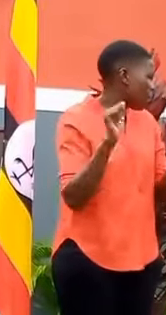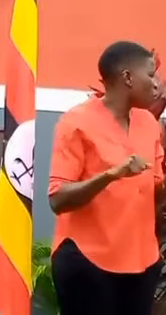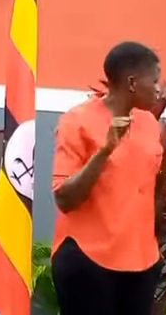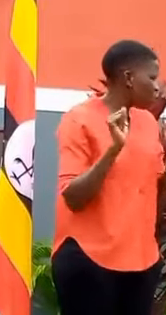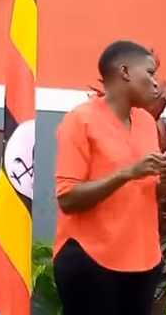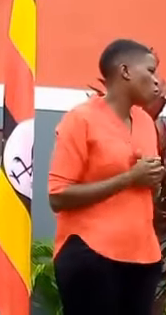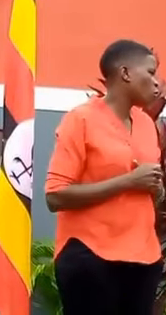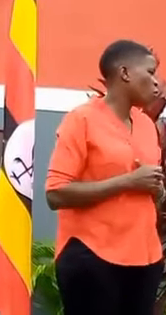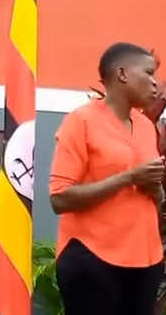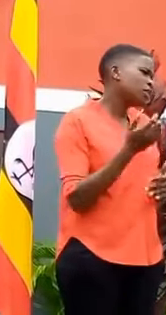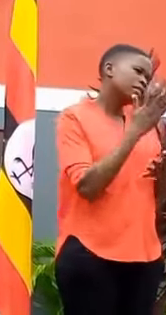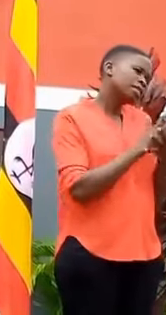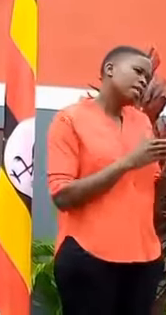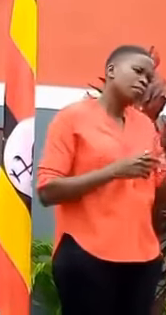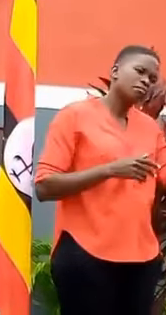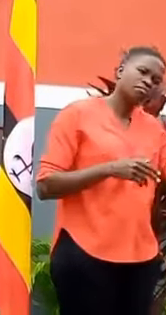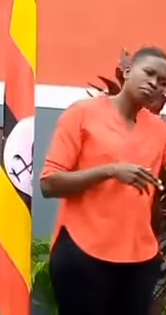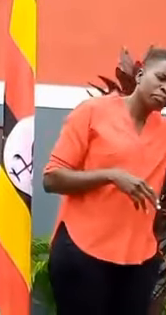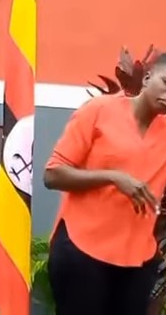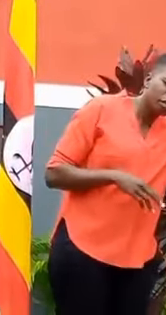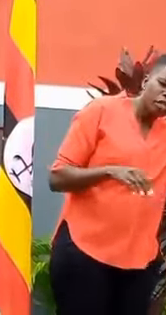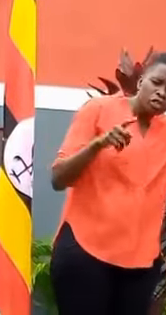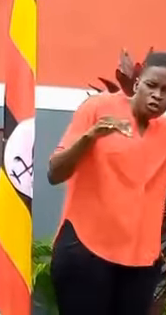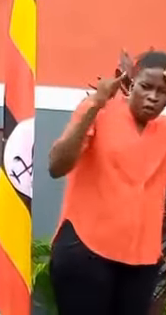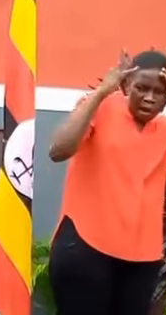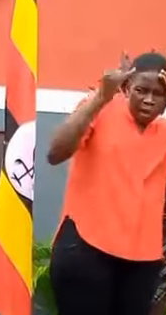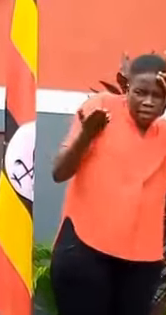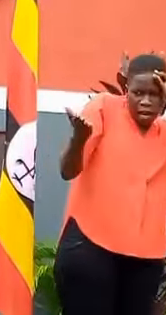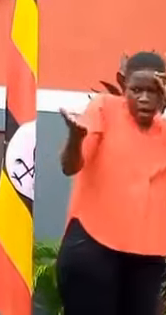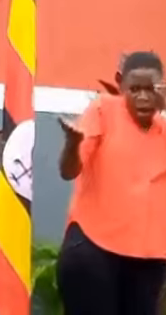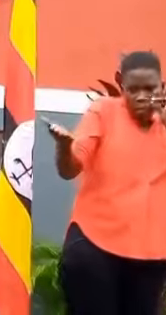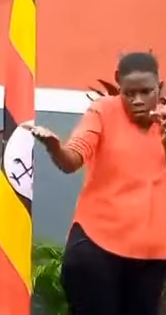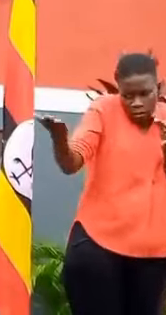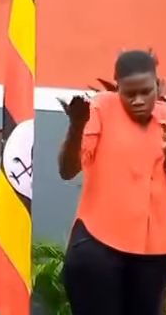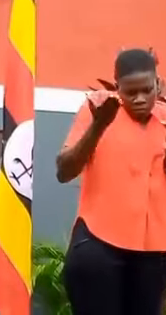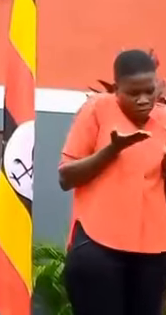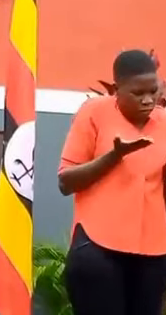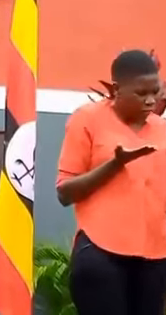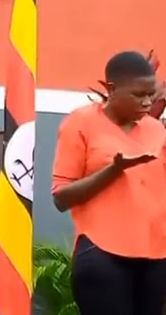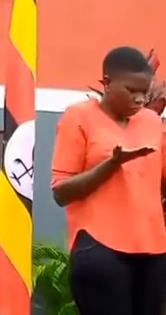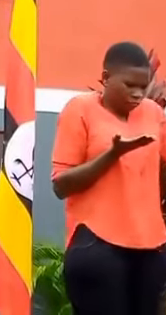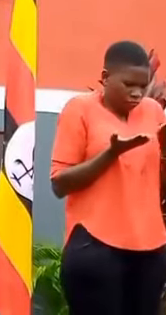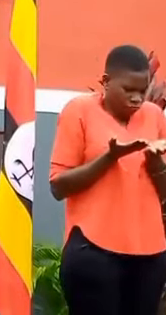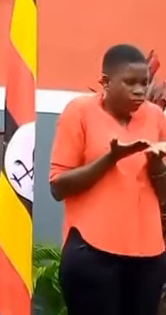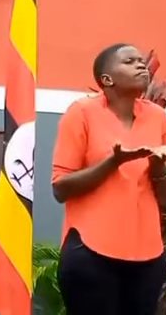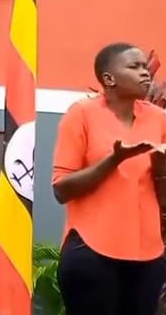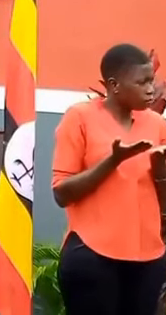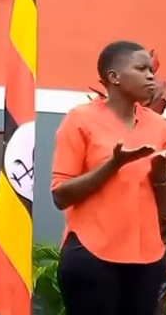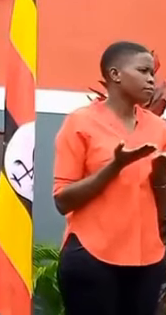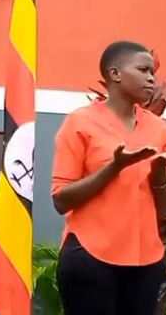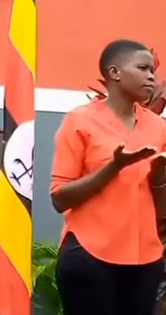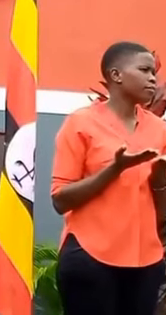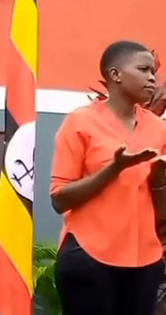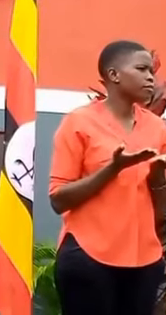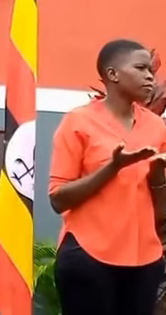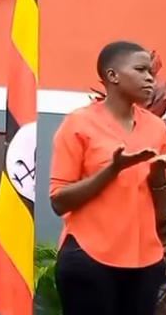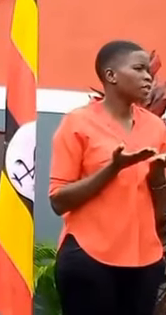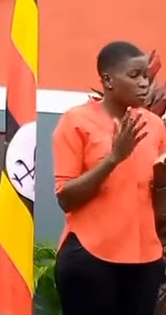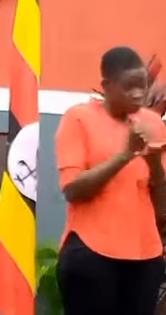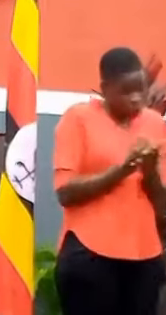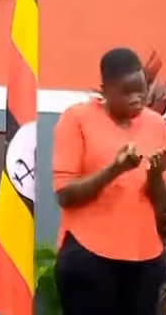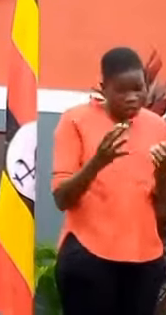tetumanyi buli kimu oba olina amagezi goze nago ebirowoozo byoze nabyo please bring them on the table most